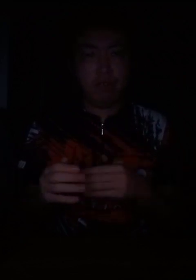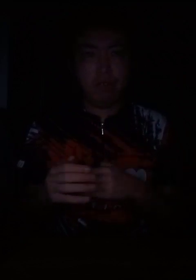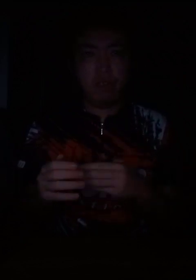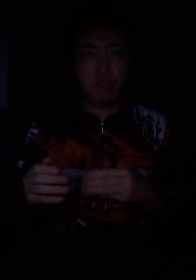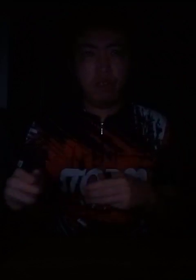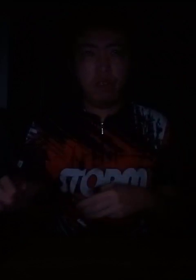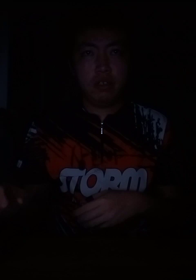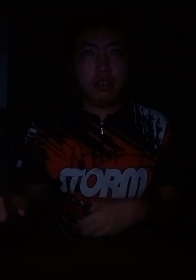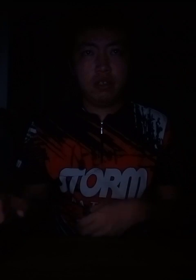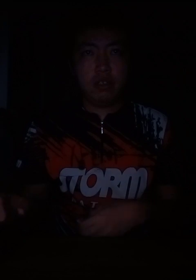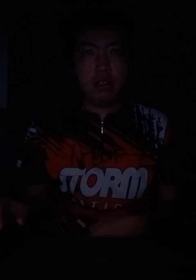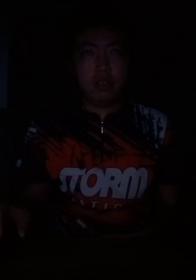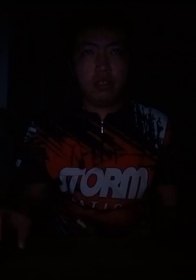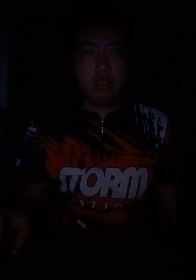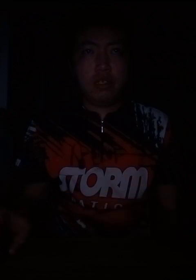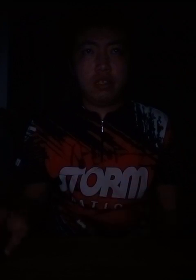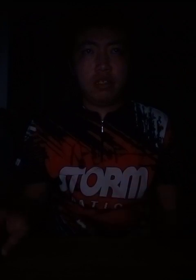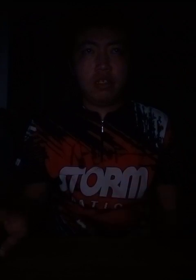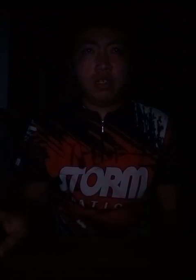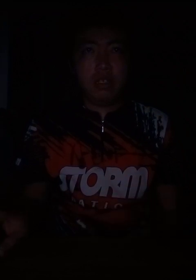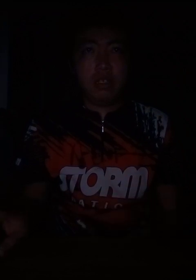제출했습니다. MBN 뉴스 김도형입니다.